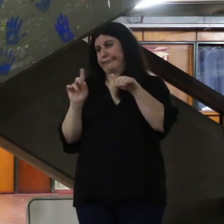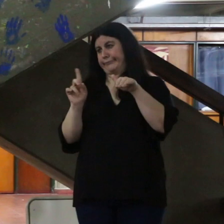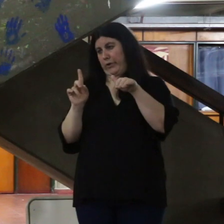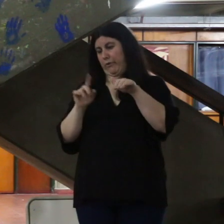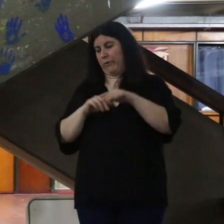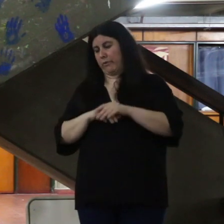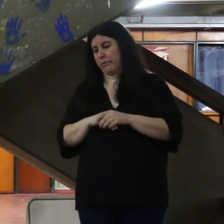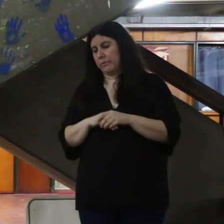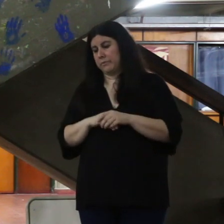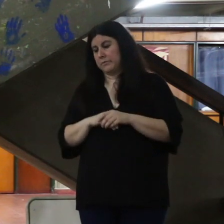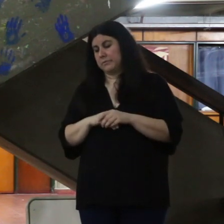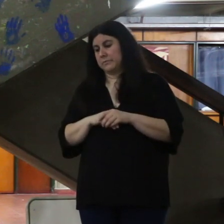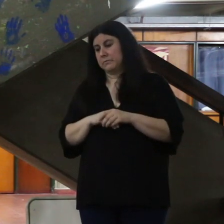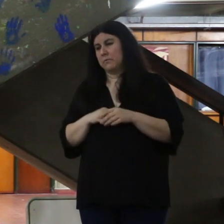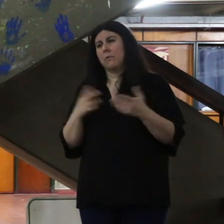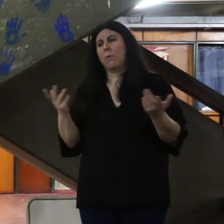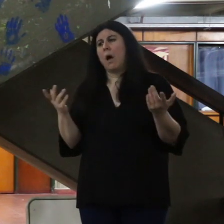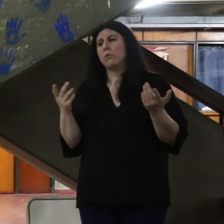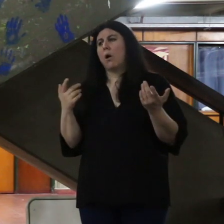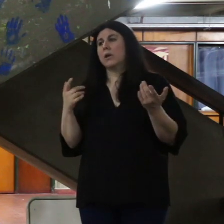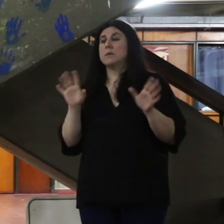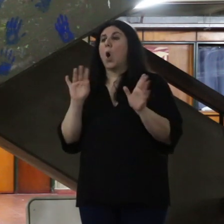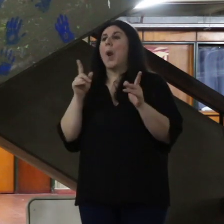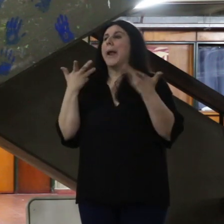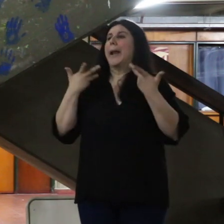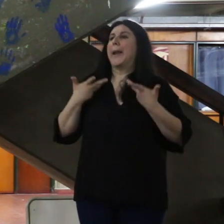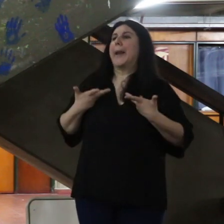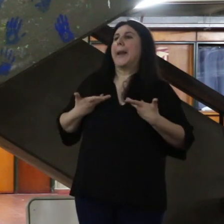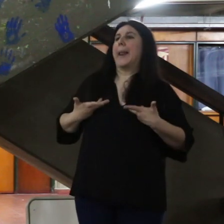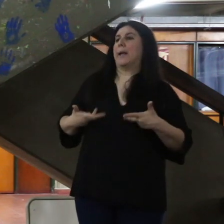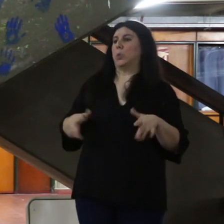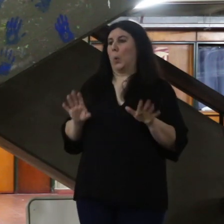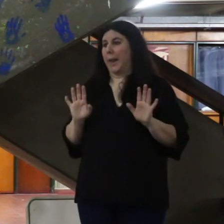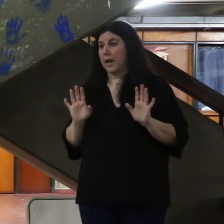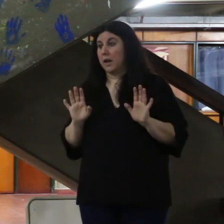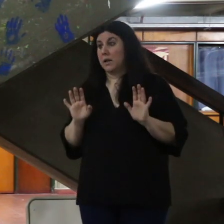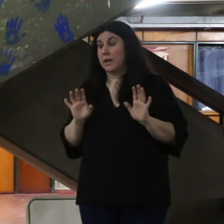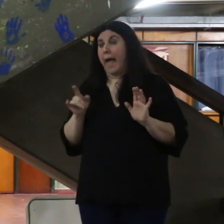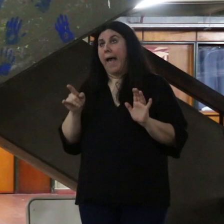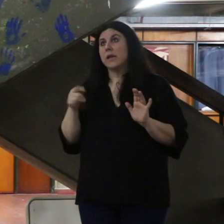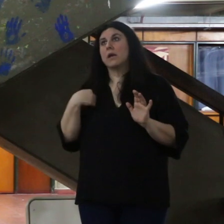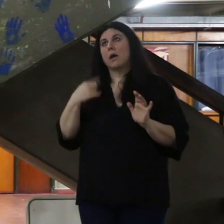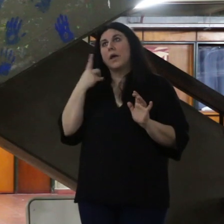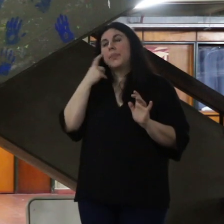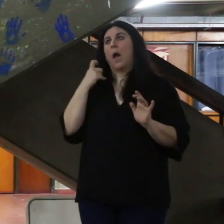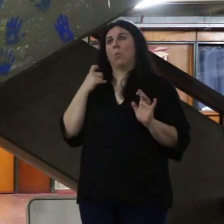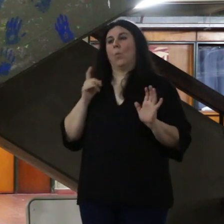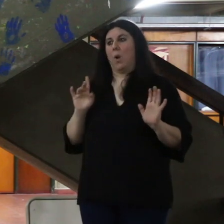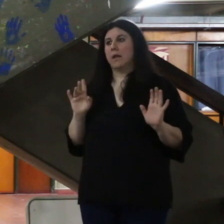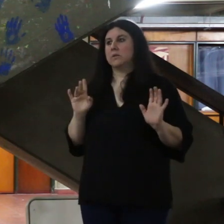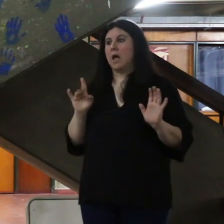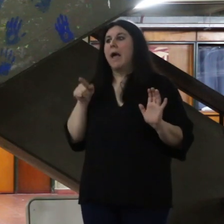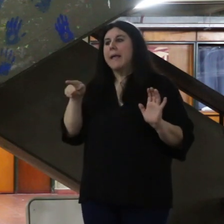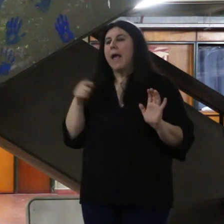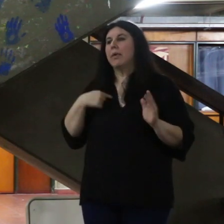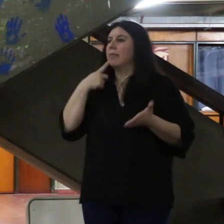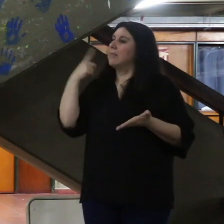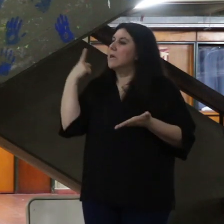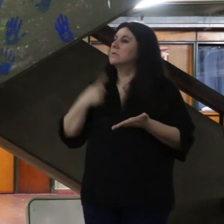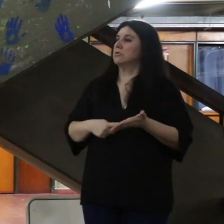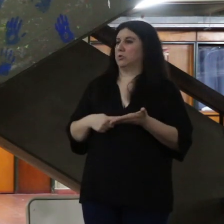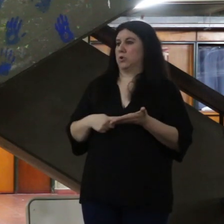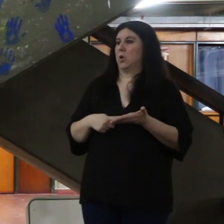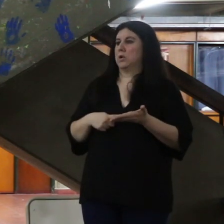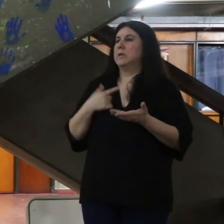¿Sí? Cuando decimos que no es naturalmente injusto, en ese mismo momento es cuando decidimos